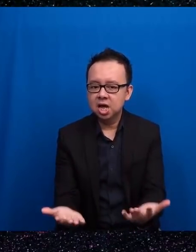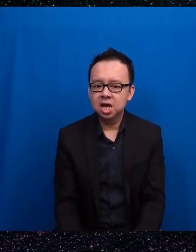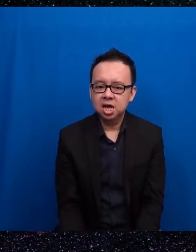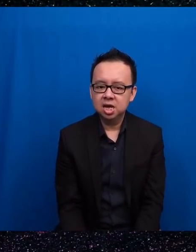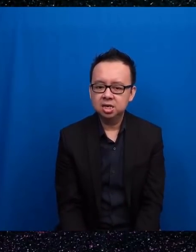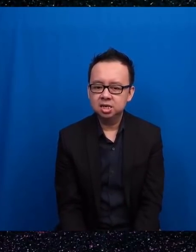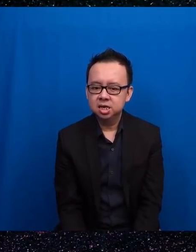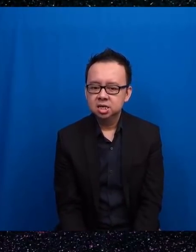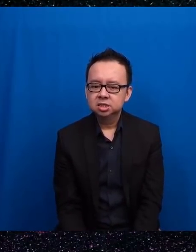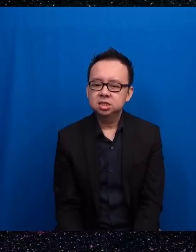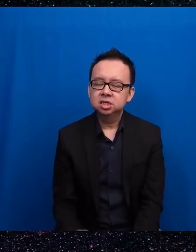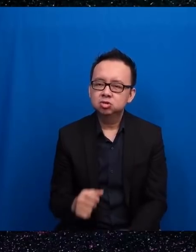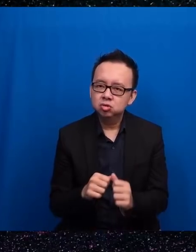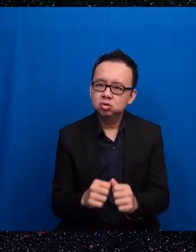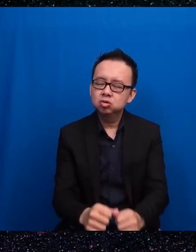sediakan